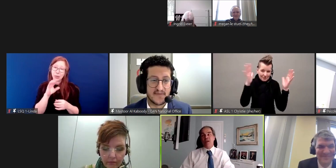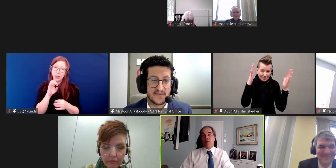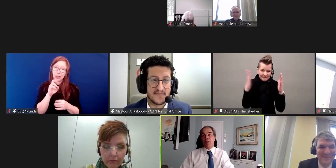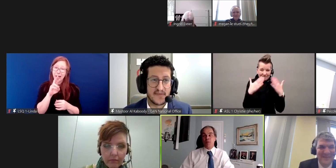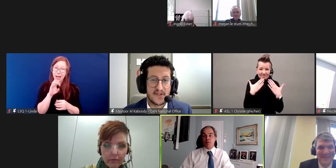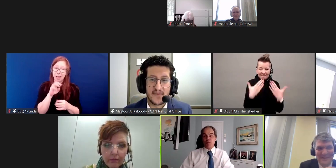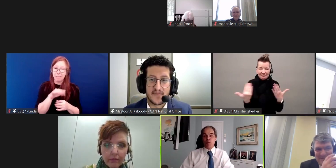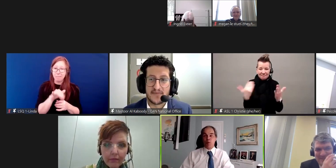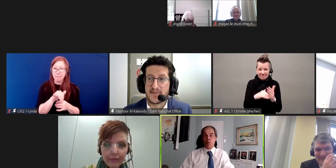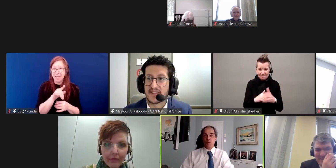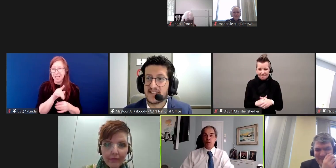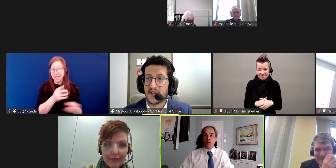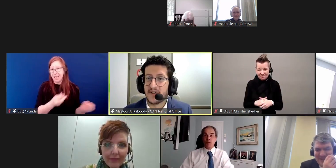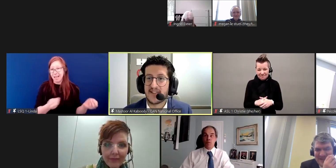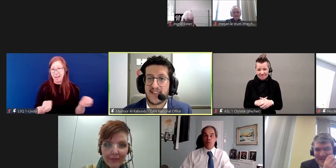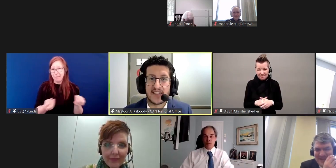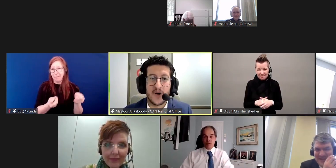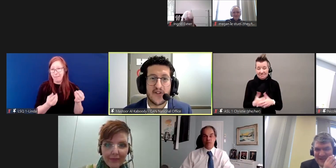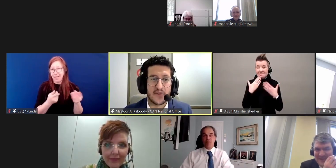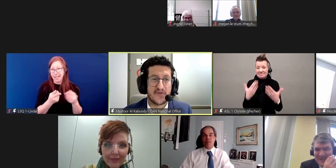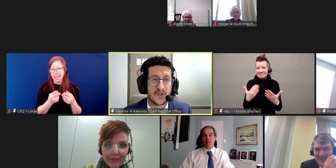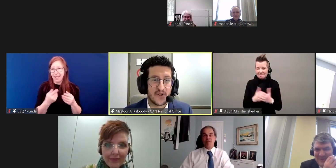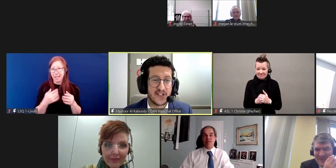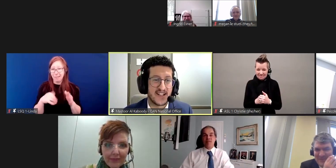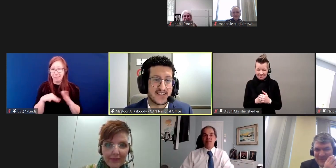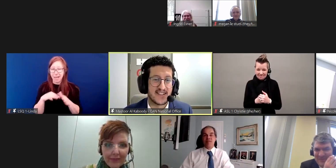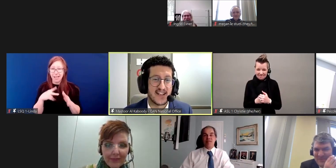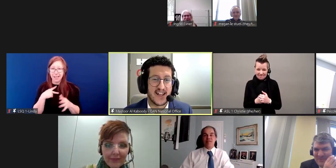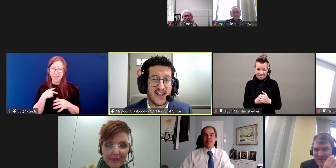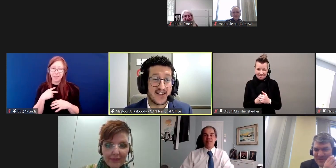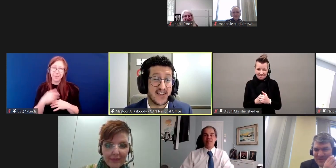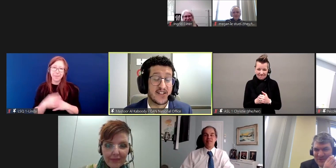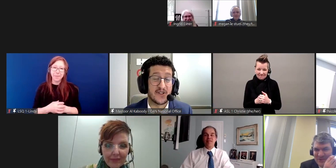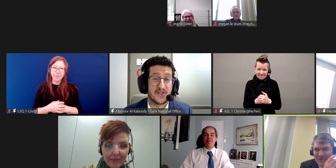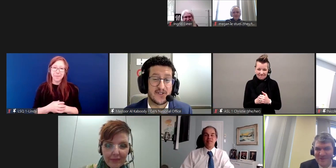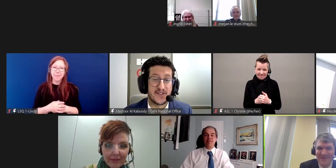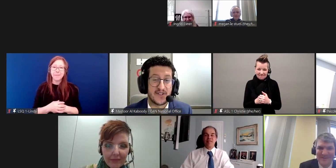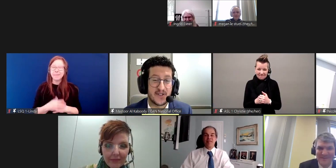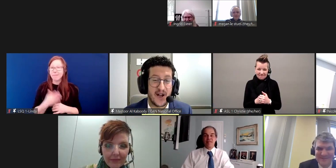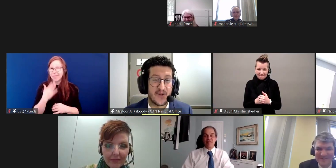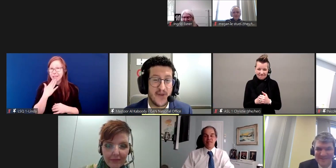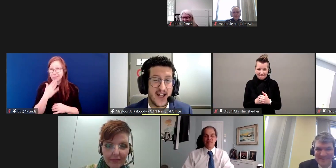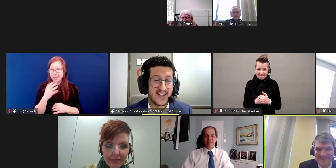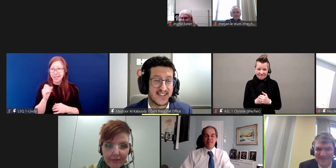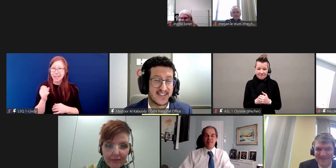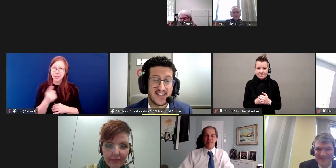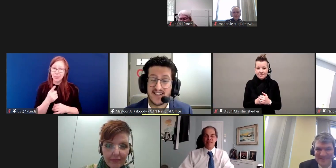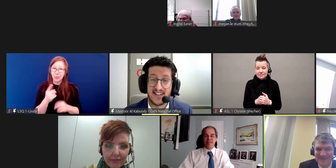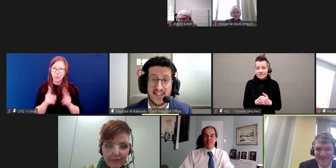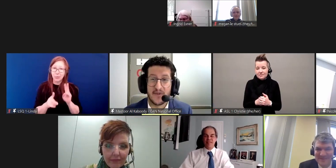entrepris la modération. Merci, Tony. Thank you everyone for joining us today. And merci thank tout le monde. To our